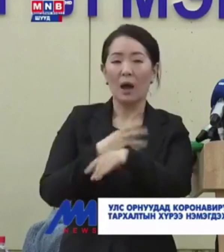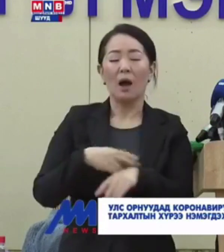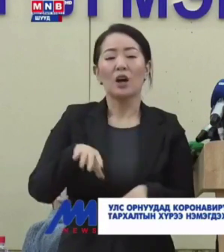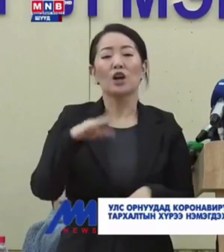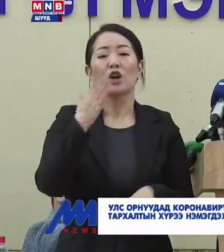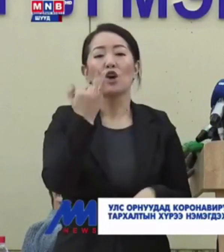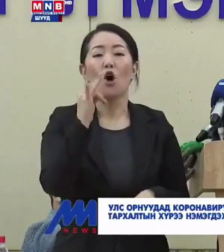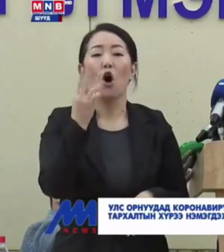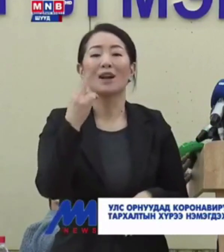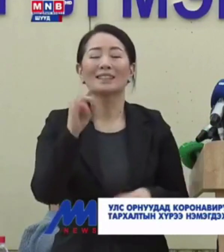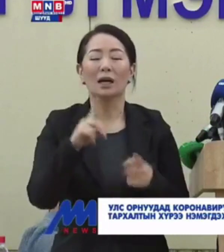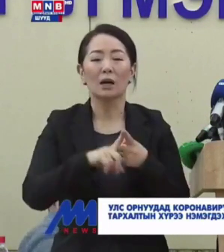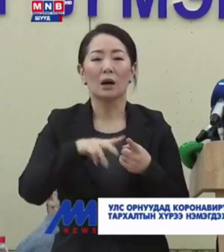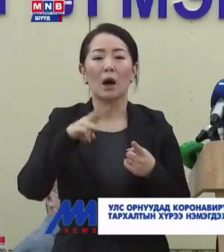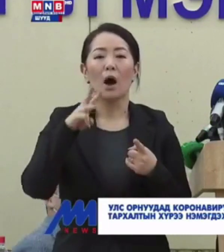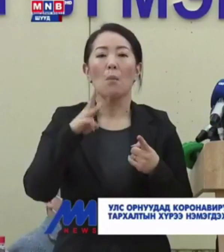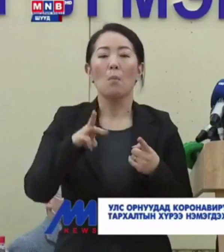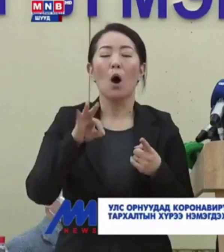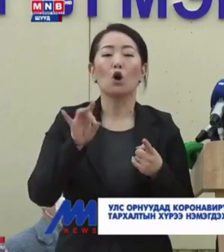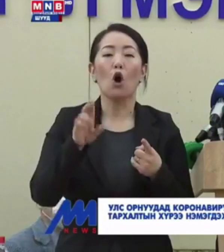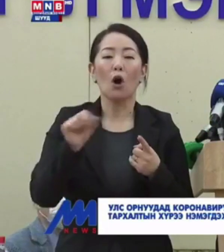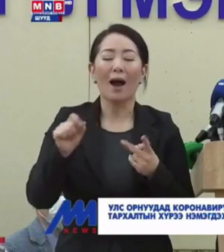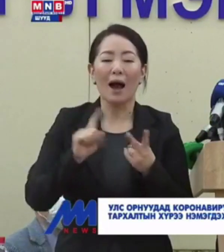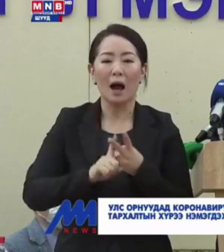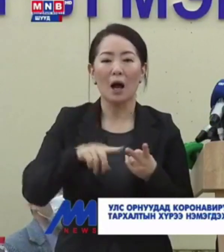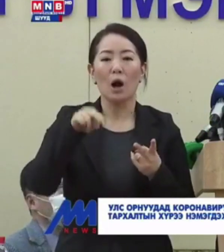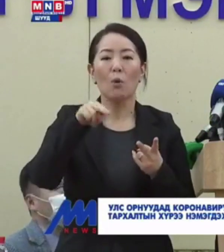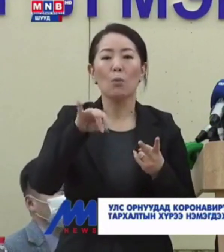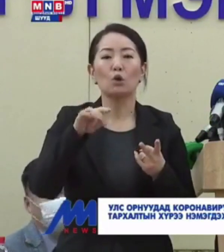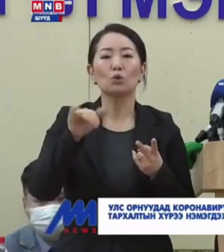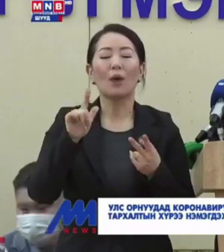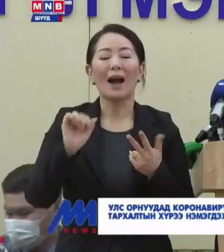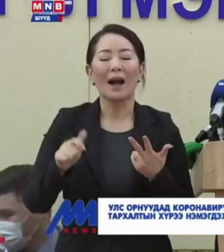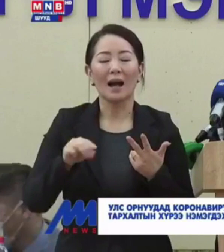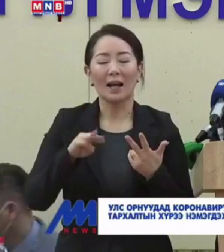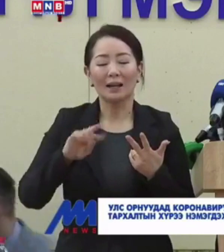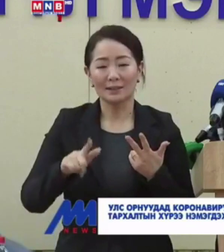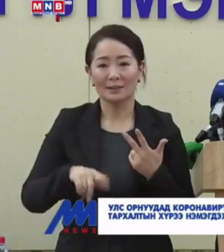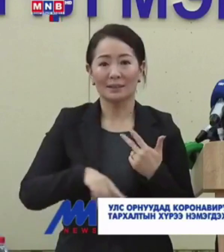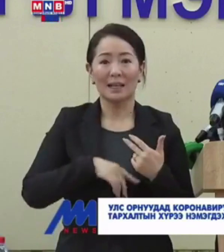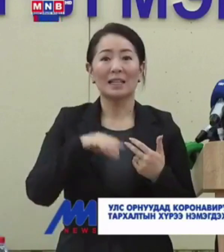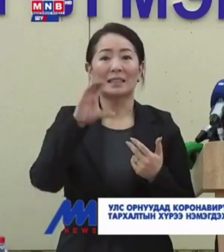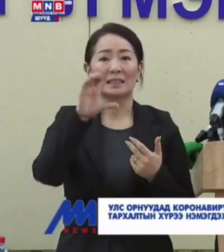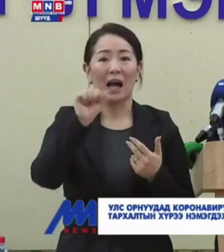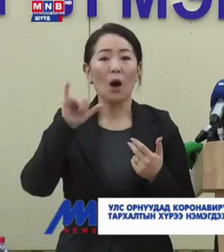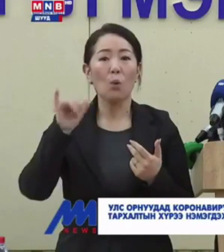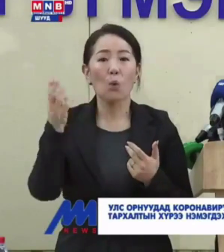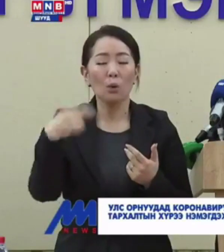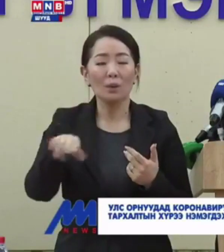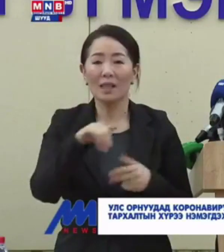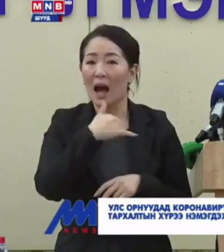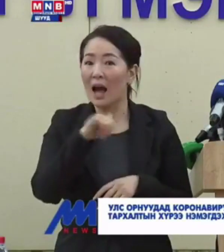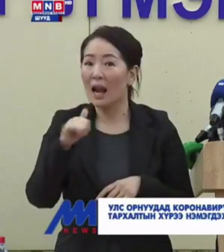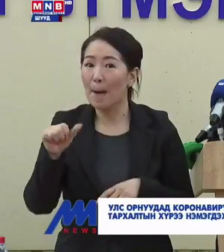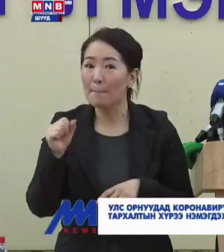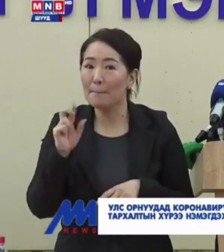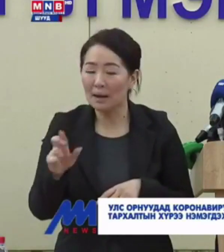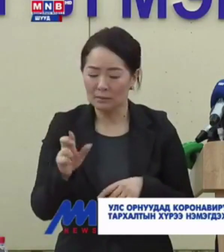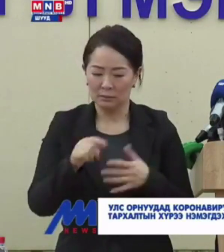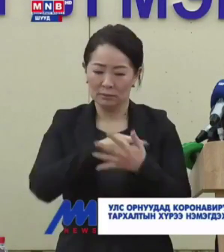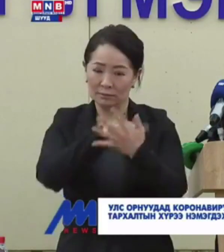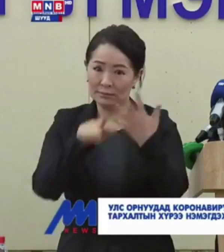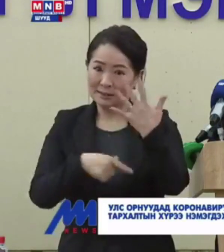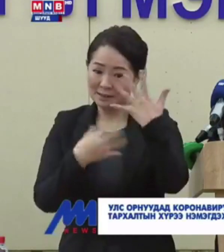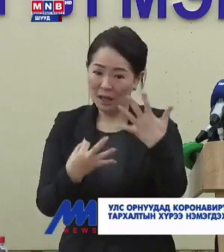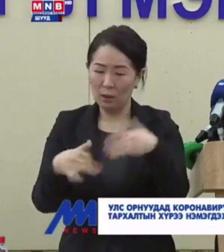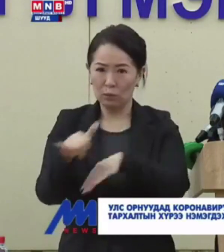Йордан, Марокко, Португал, Тунис, Сенегал, Сауди Араб зэрэг 8 орнд халдвар бүртгэгдсэн.